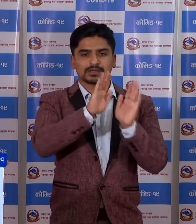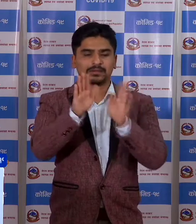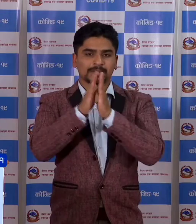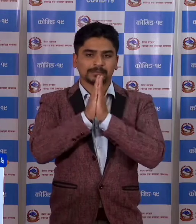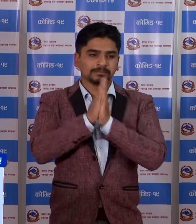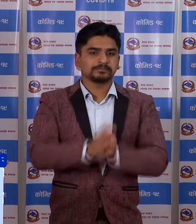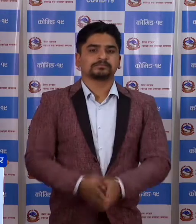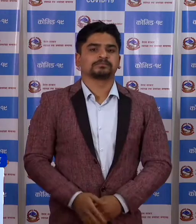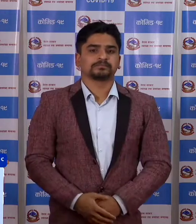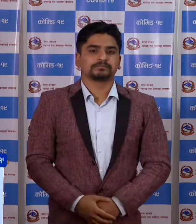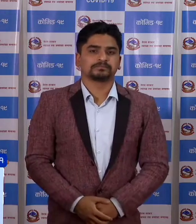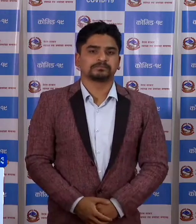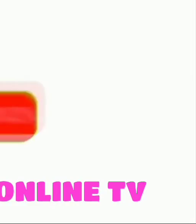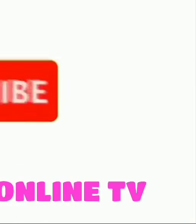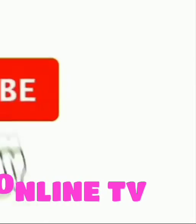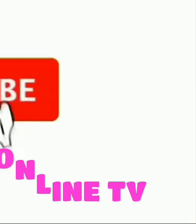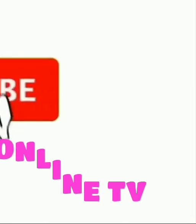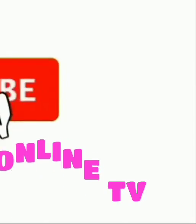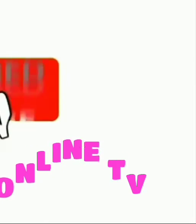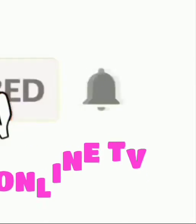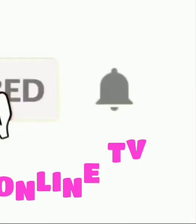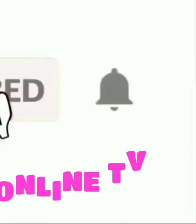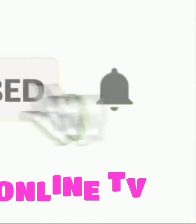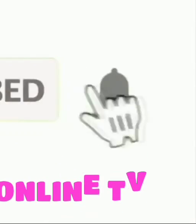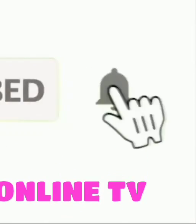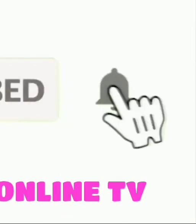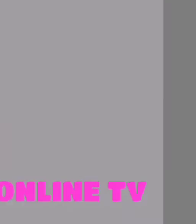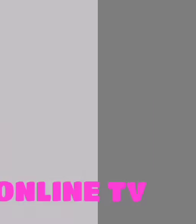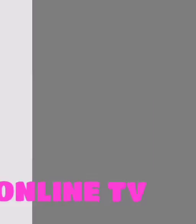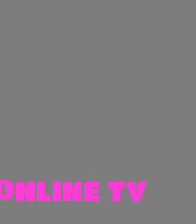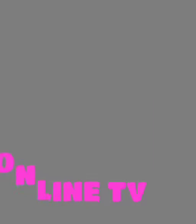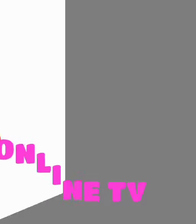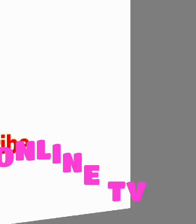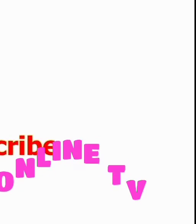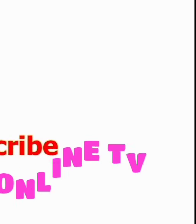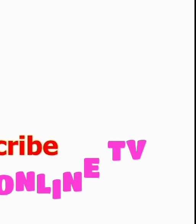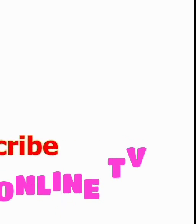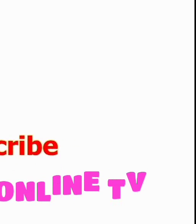धन्यवाद। Subscribe now and press